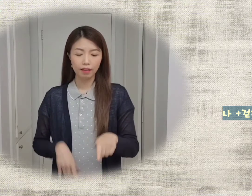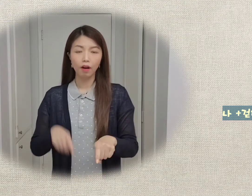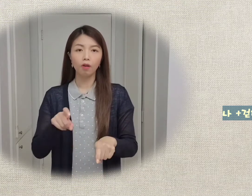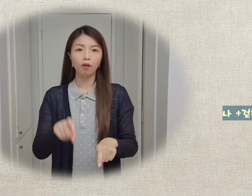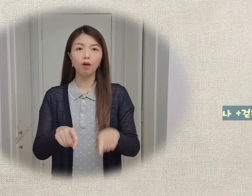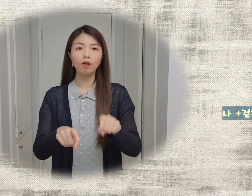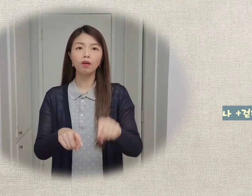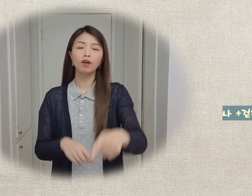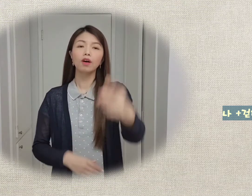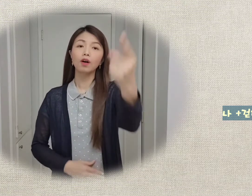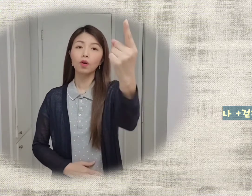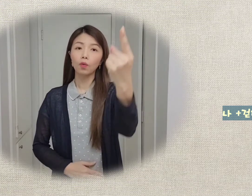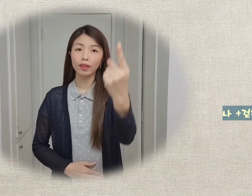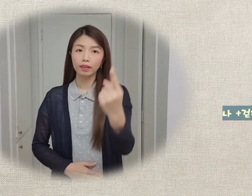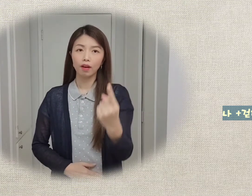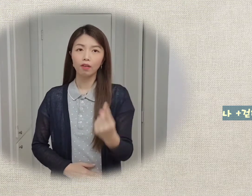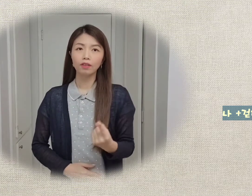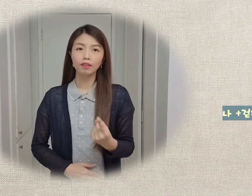됩니다.